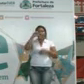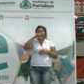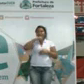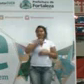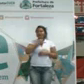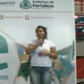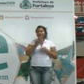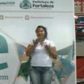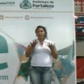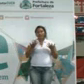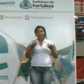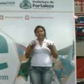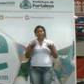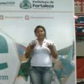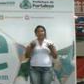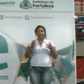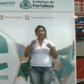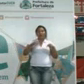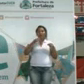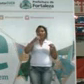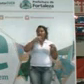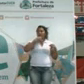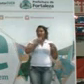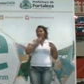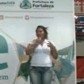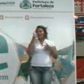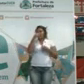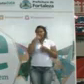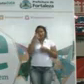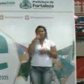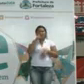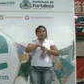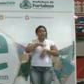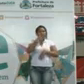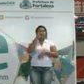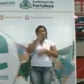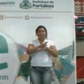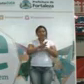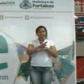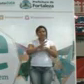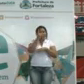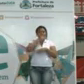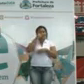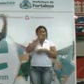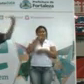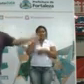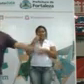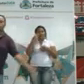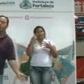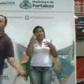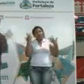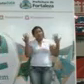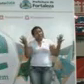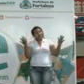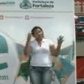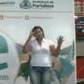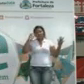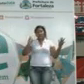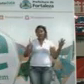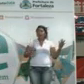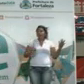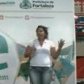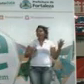Sim. Porque há uma certa tristeza ali a partir de 2 horas. Eu não sei bem qual é o seu motivo. O meu motivo